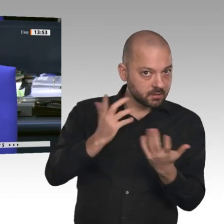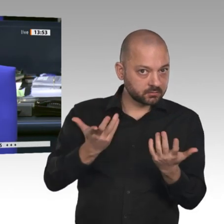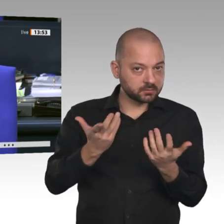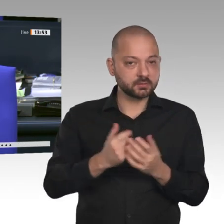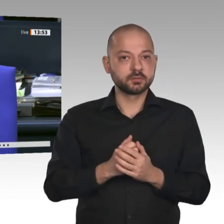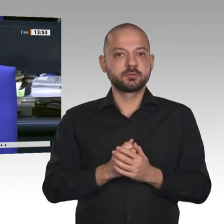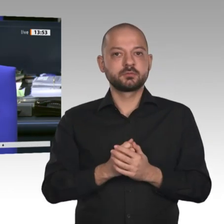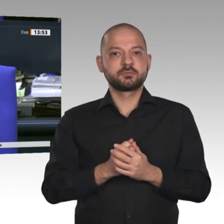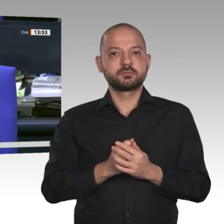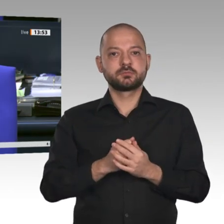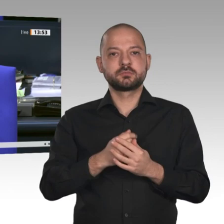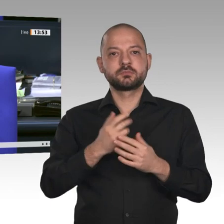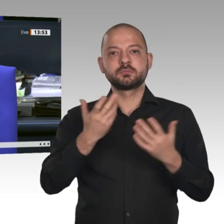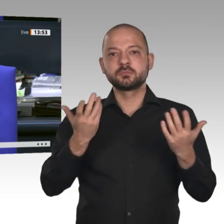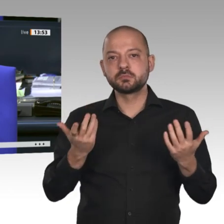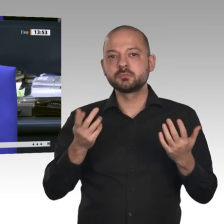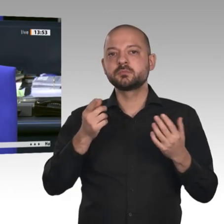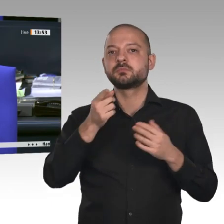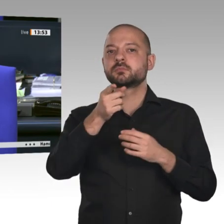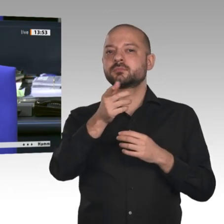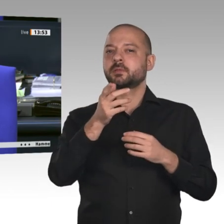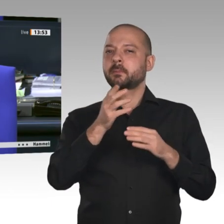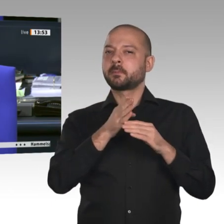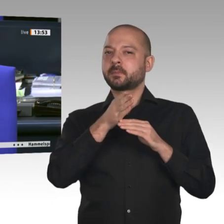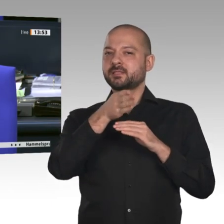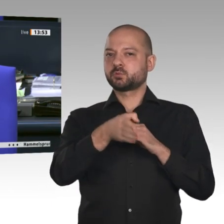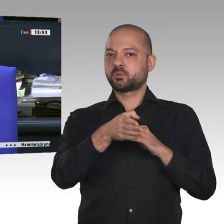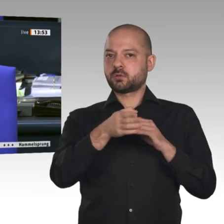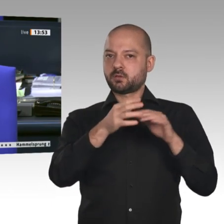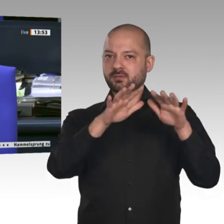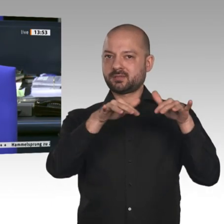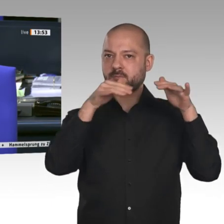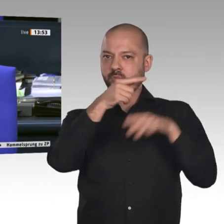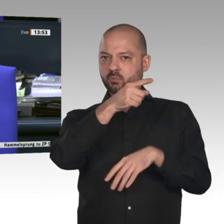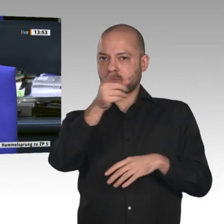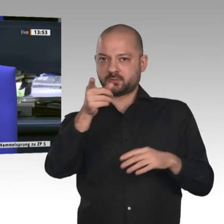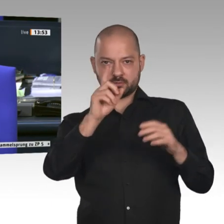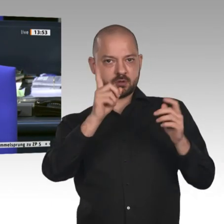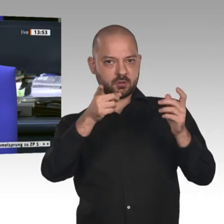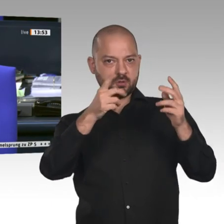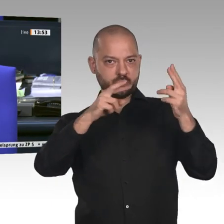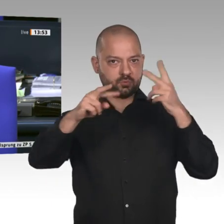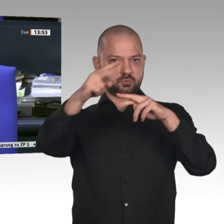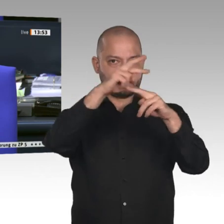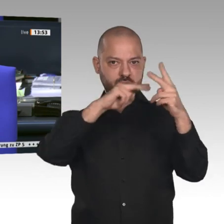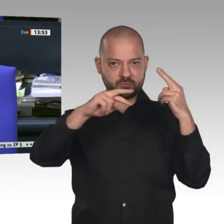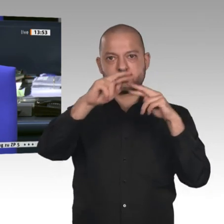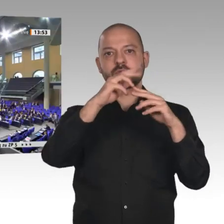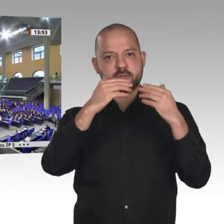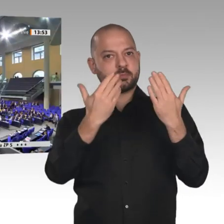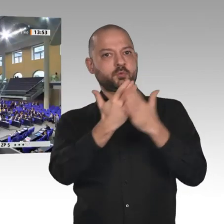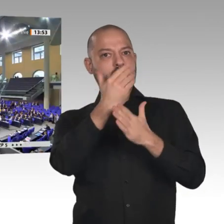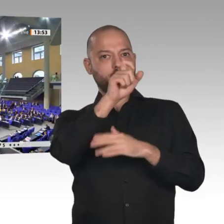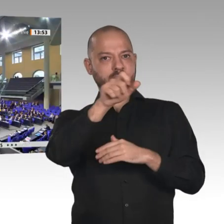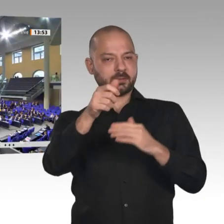Und da inzwischen die Besetzung der Besuchertribünen gewechselt hat, begrüße ich Sie